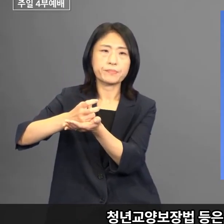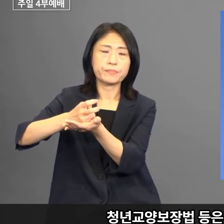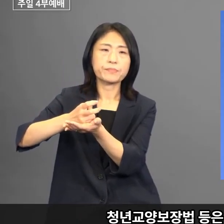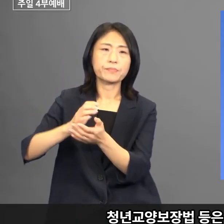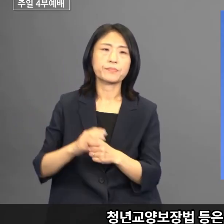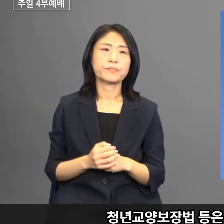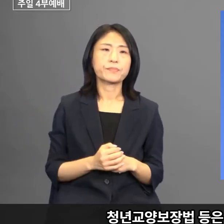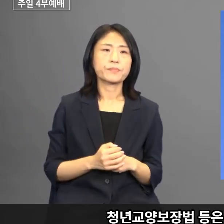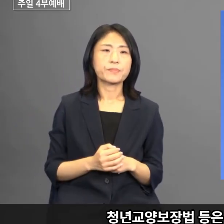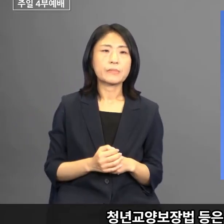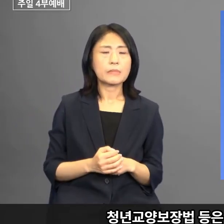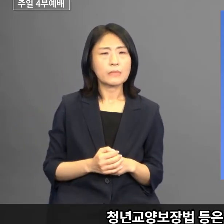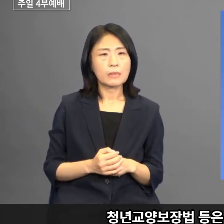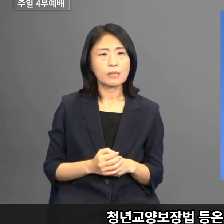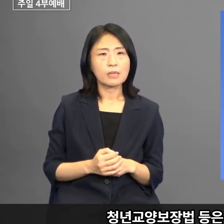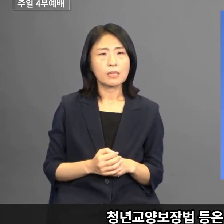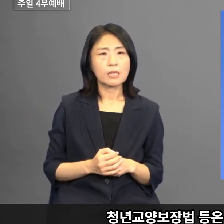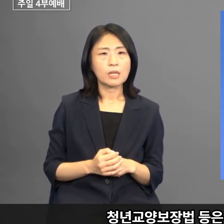청년교양보장법 등은